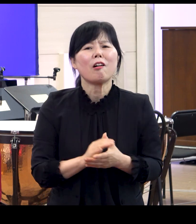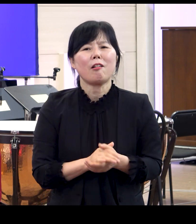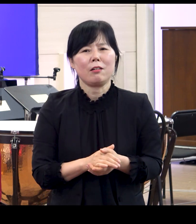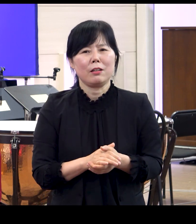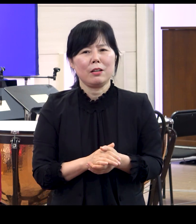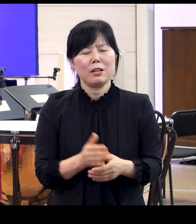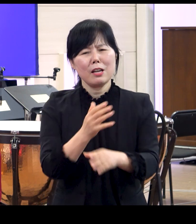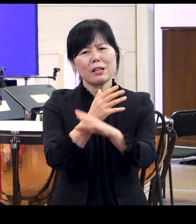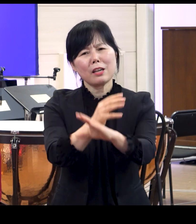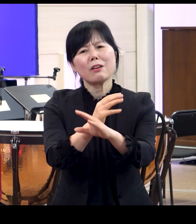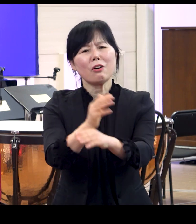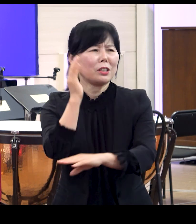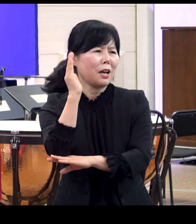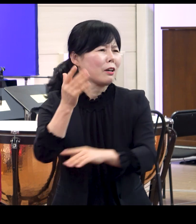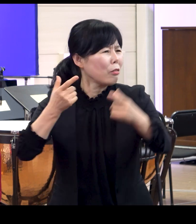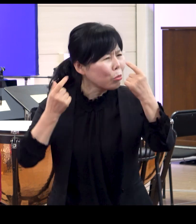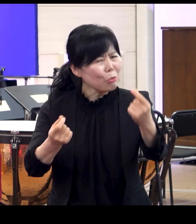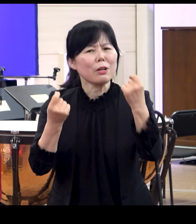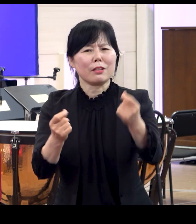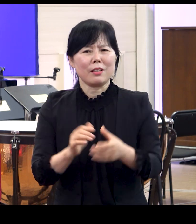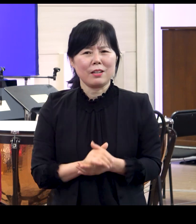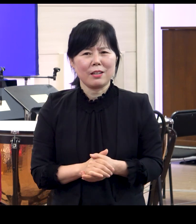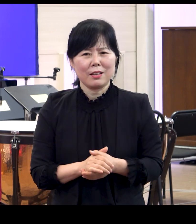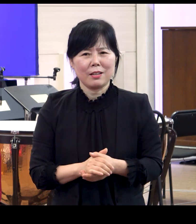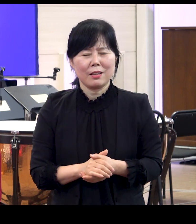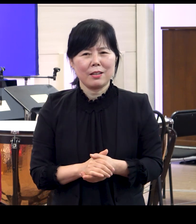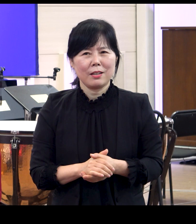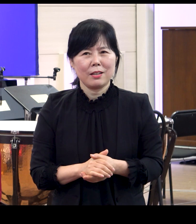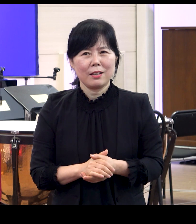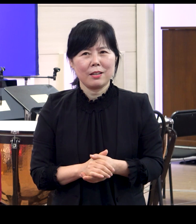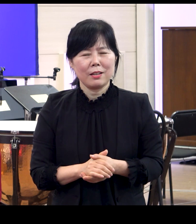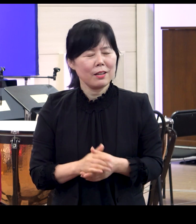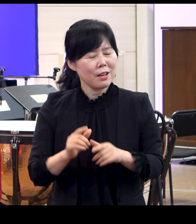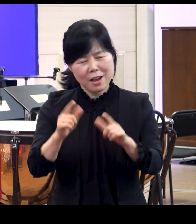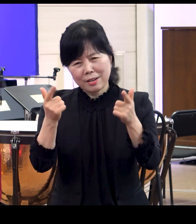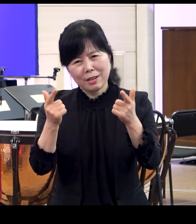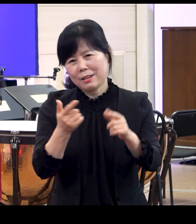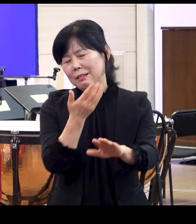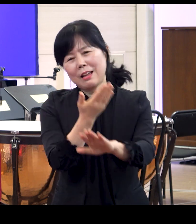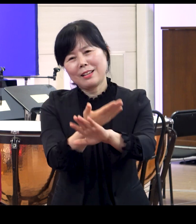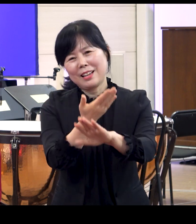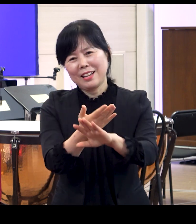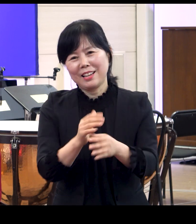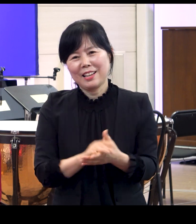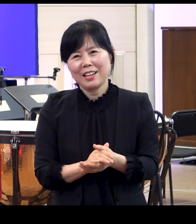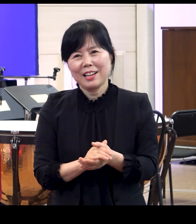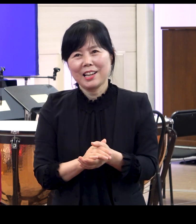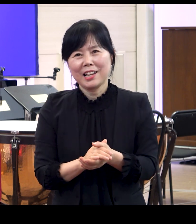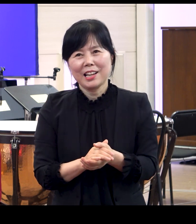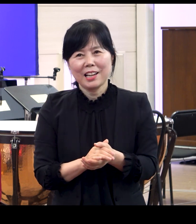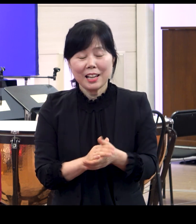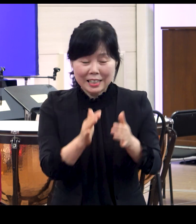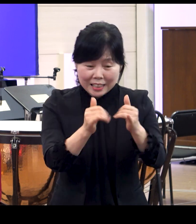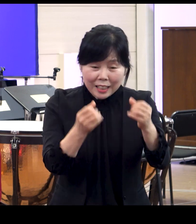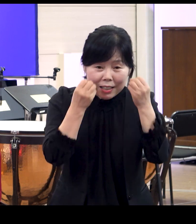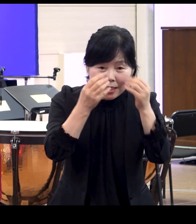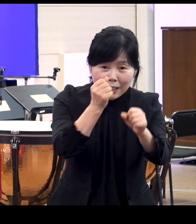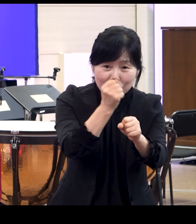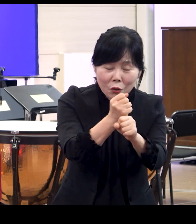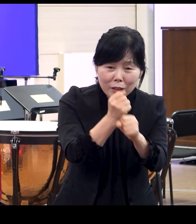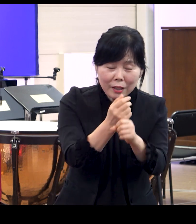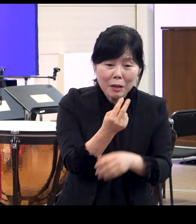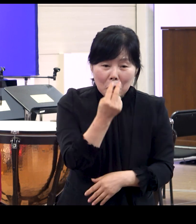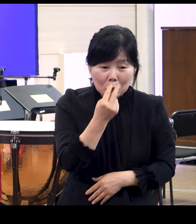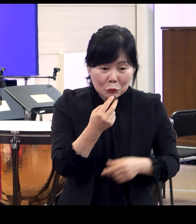하나도 다를 것이 없죠. 여러분, 아니에요. 이 말씀은요, 인간 창조에 대한 그런